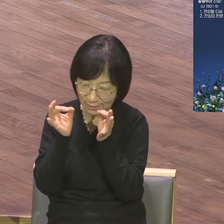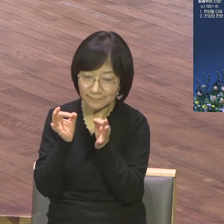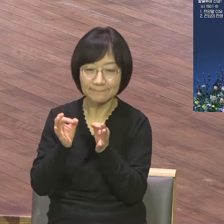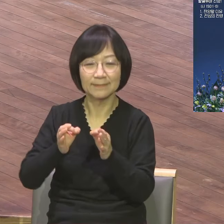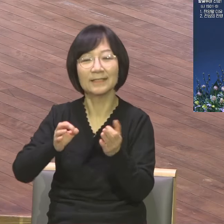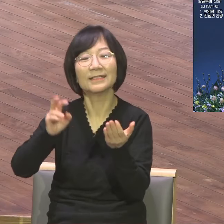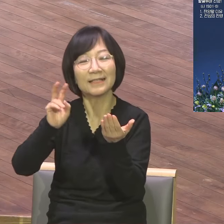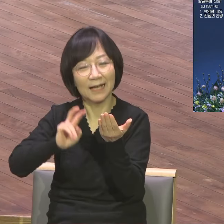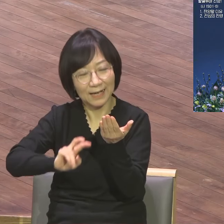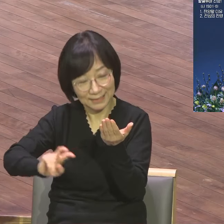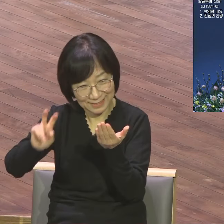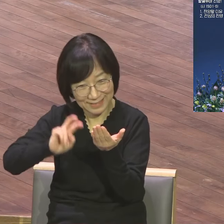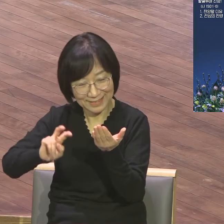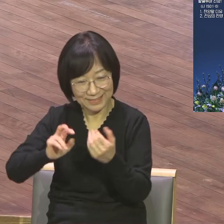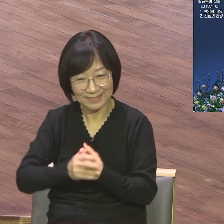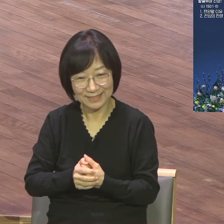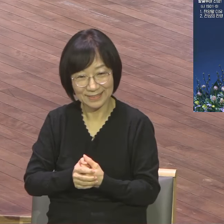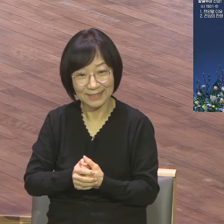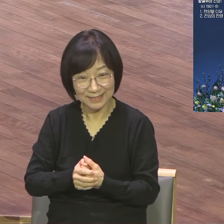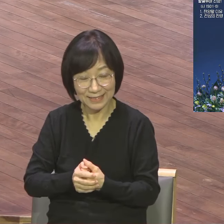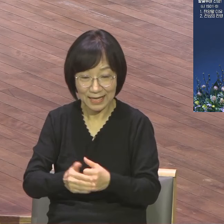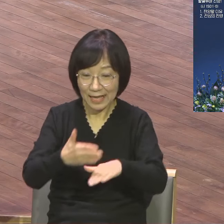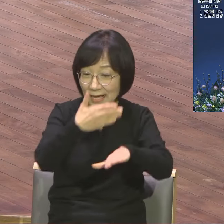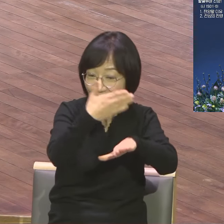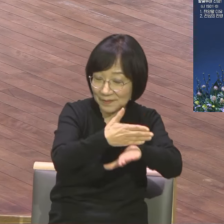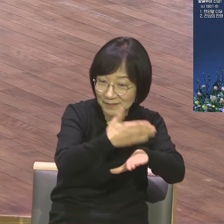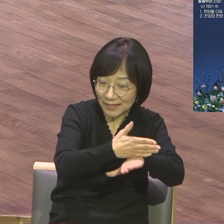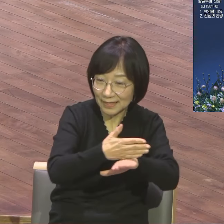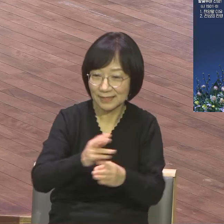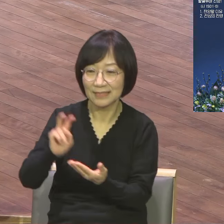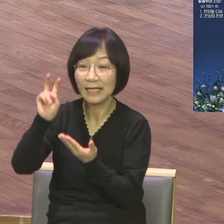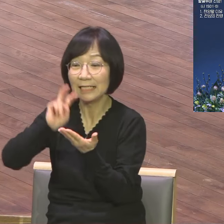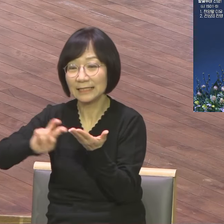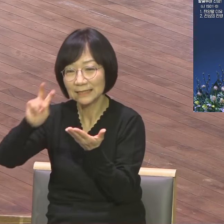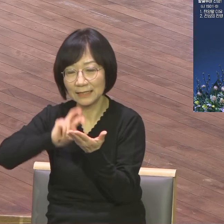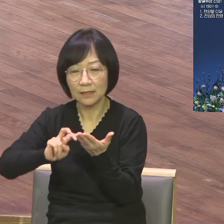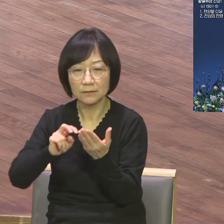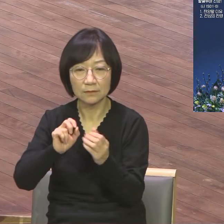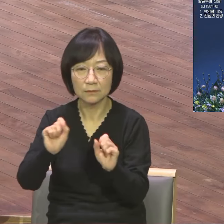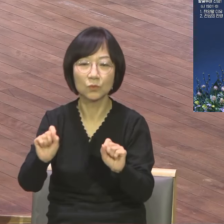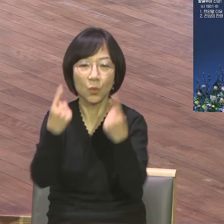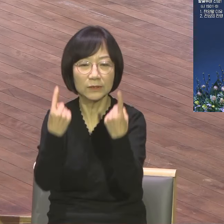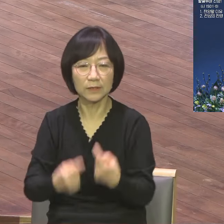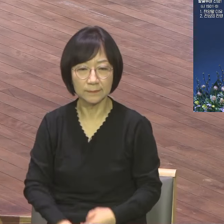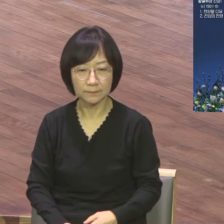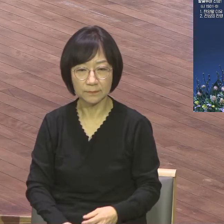감사와 찬양은요 동전 양면처럼 그렇게 비슷하지요.